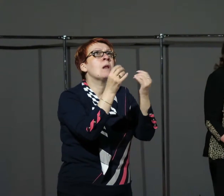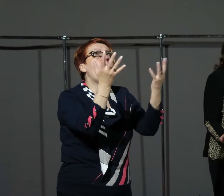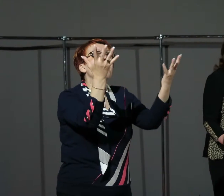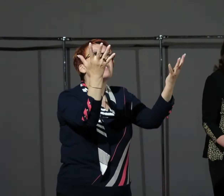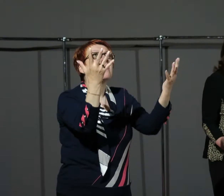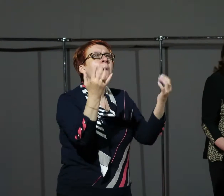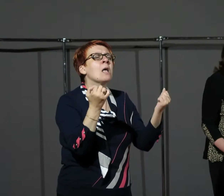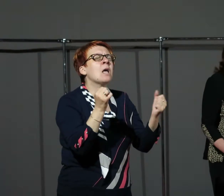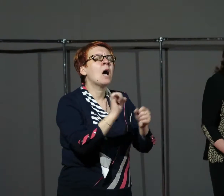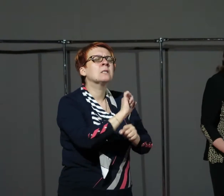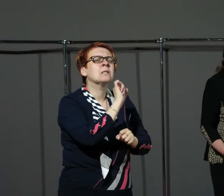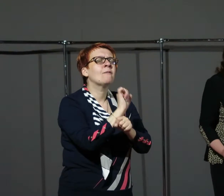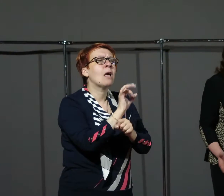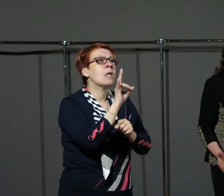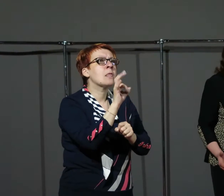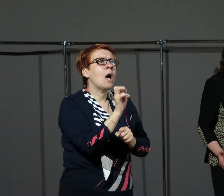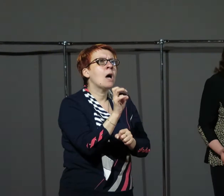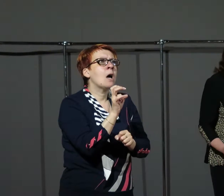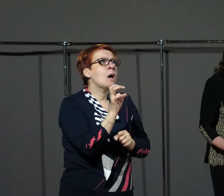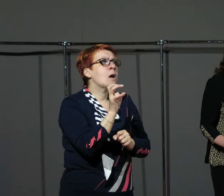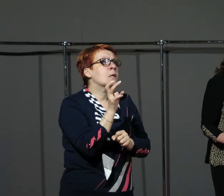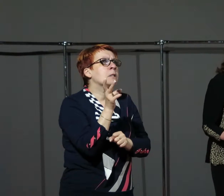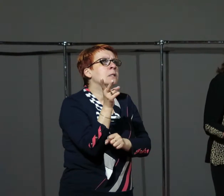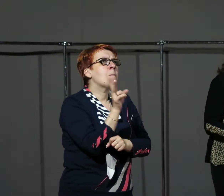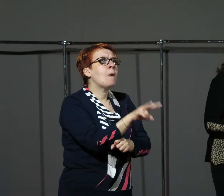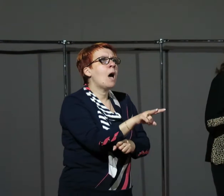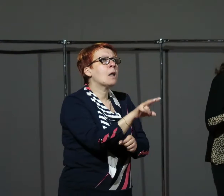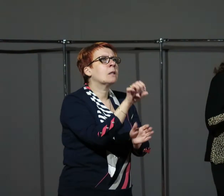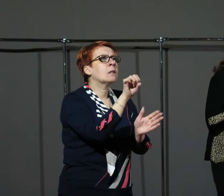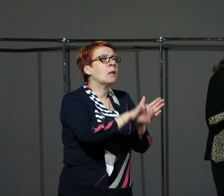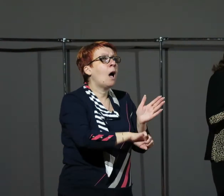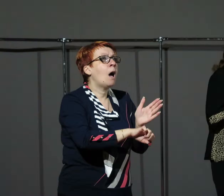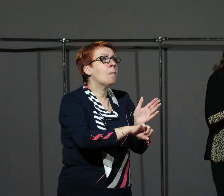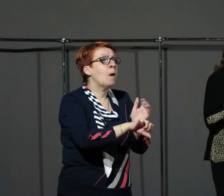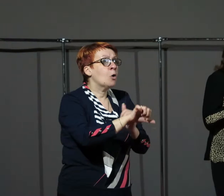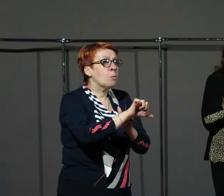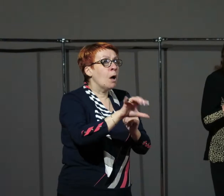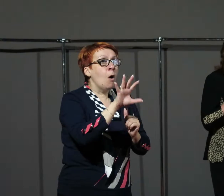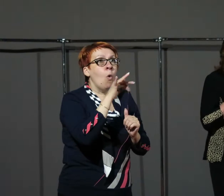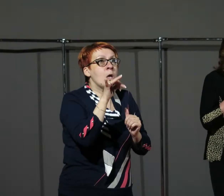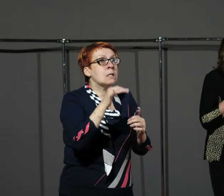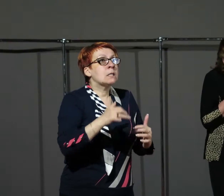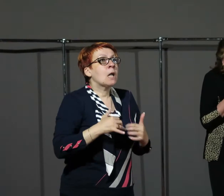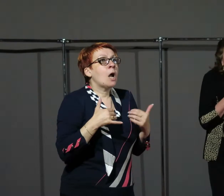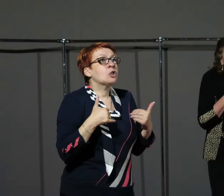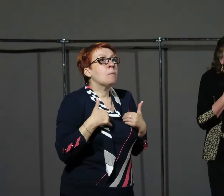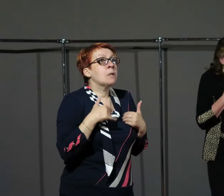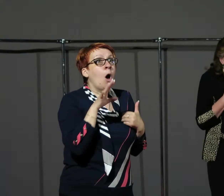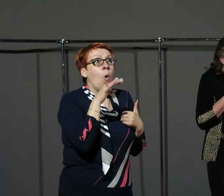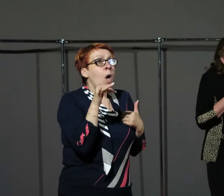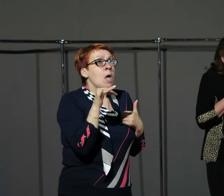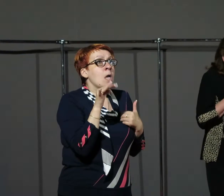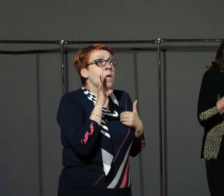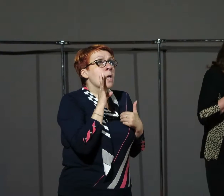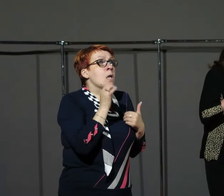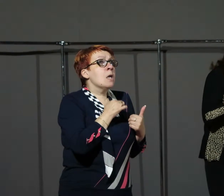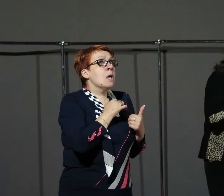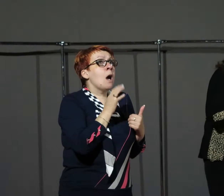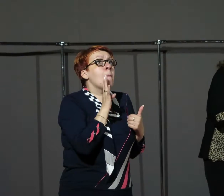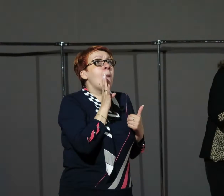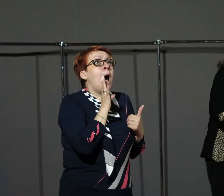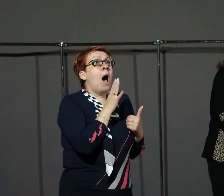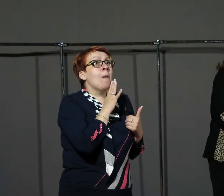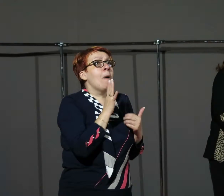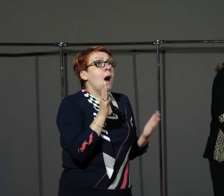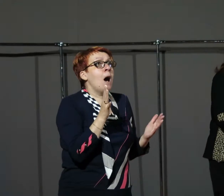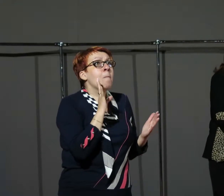остановясь на смертном рубеже. Ой, страшно мне! Ой, мамочка! Ой,